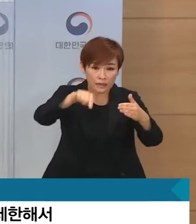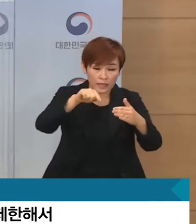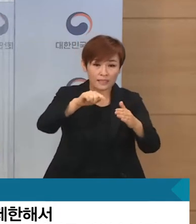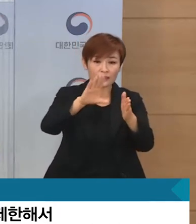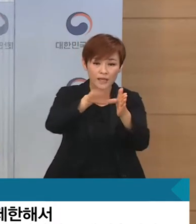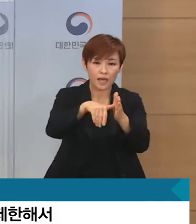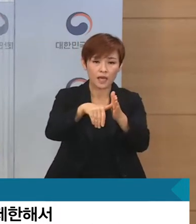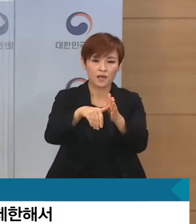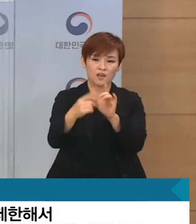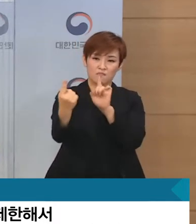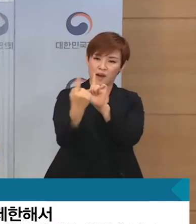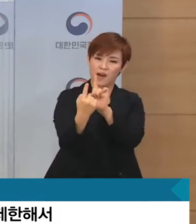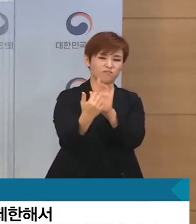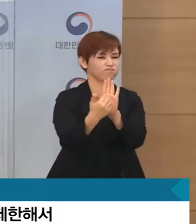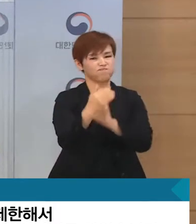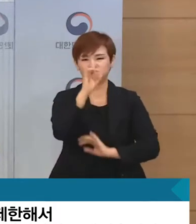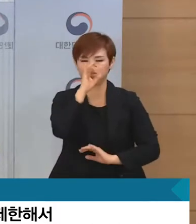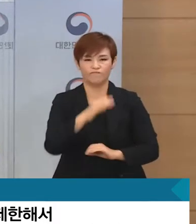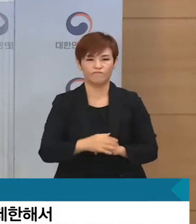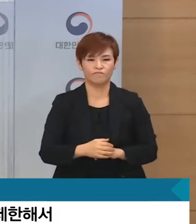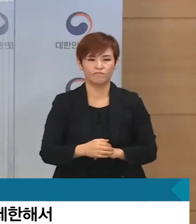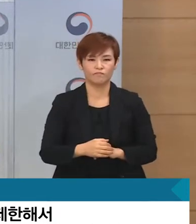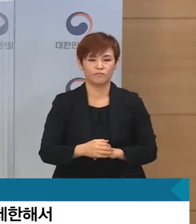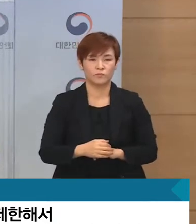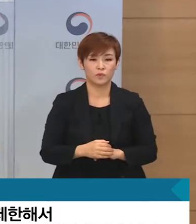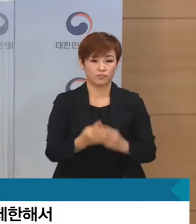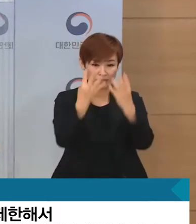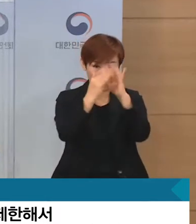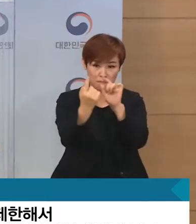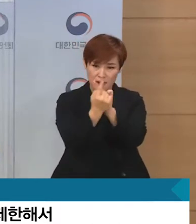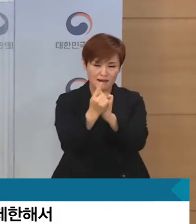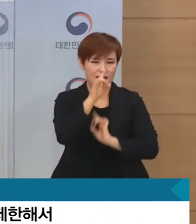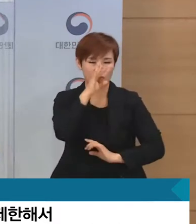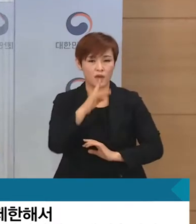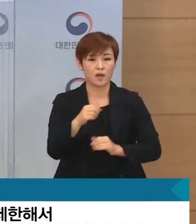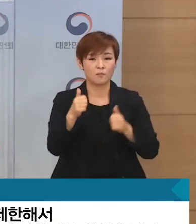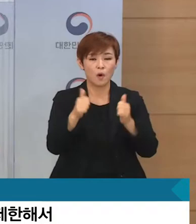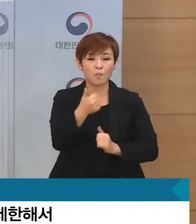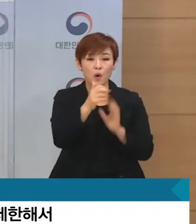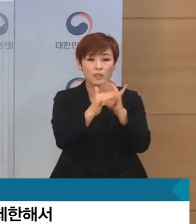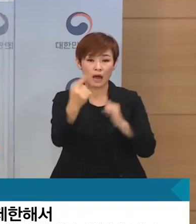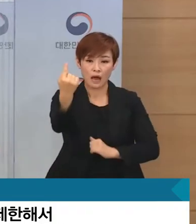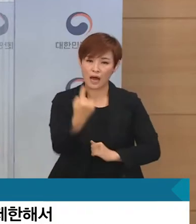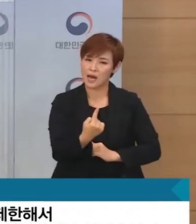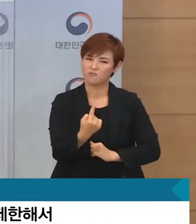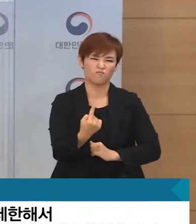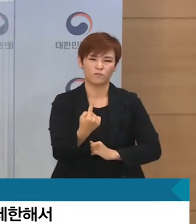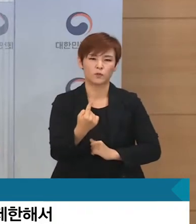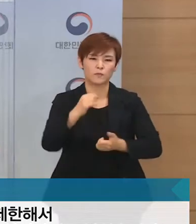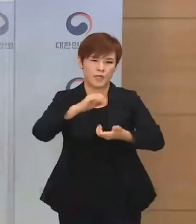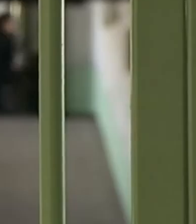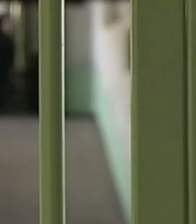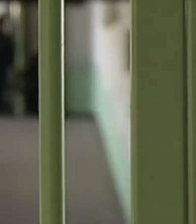수용자 처우를 전면 제한해서 수용자 간 접촉을 최소화하고 변호인 접견도 제한적으로 실시하기로